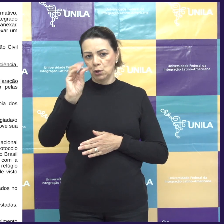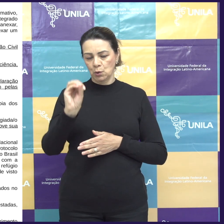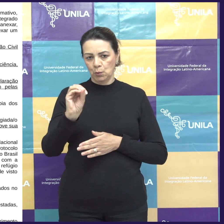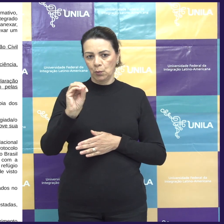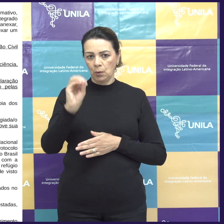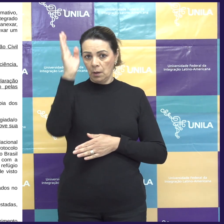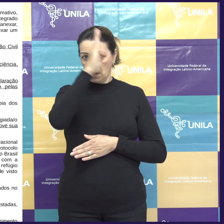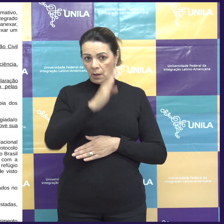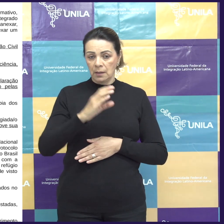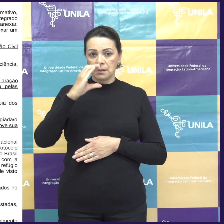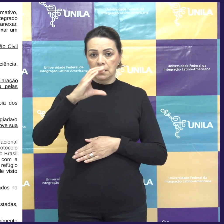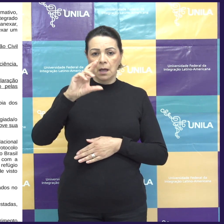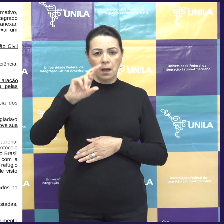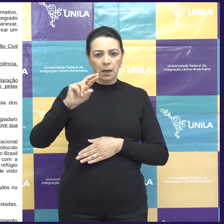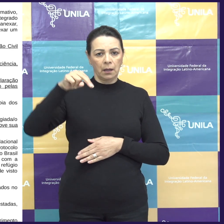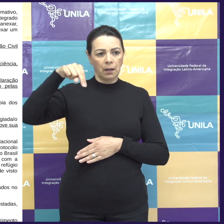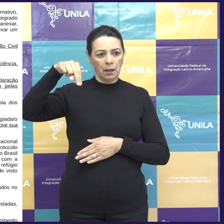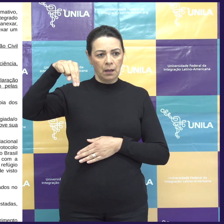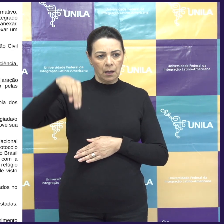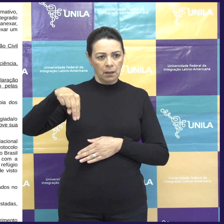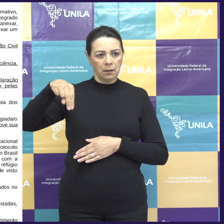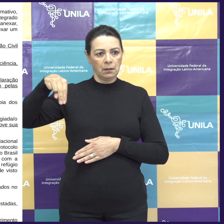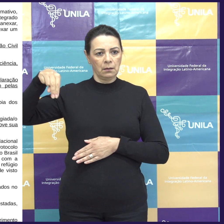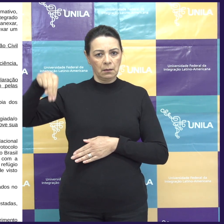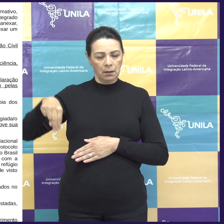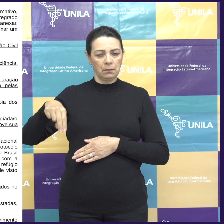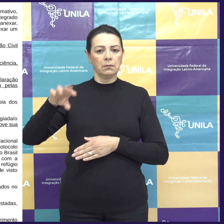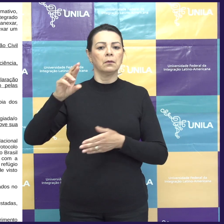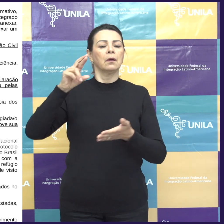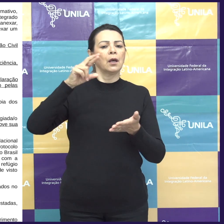CRNM, Antigo Registro Nacional de Estrangeiro,